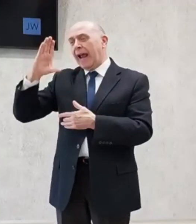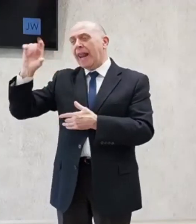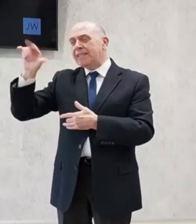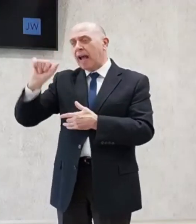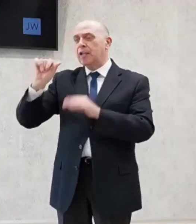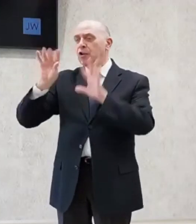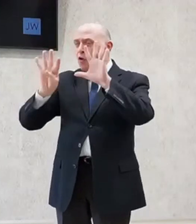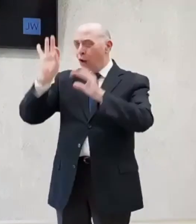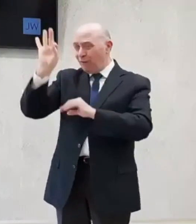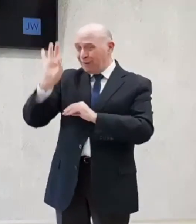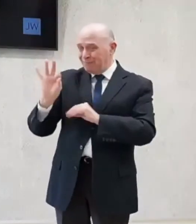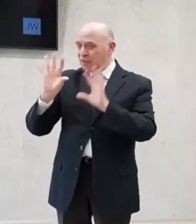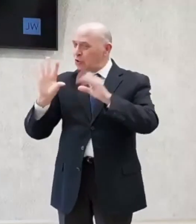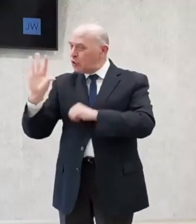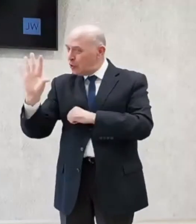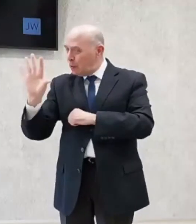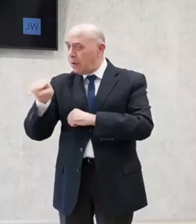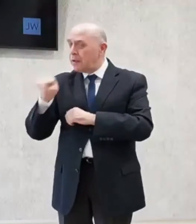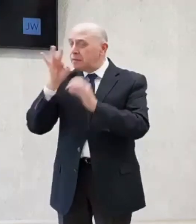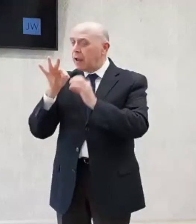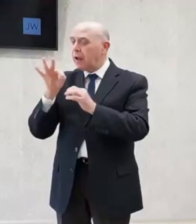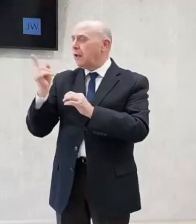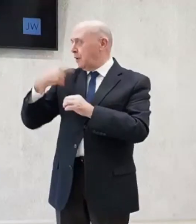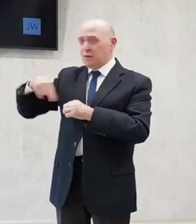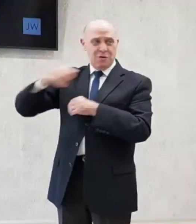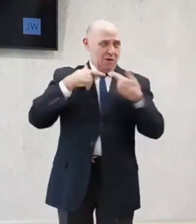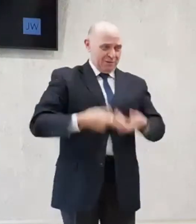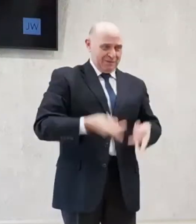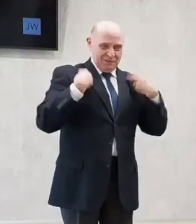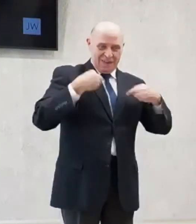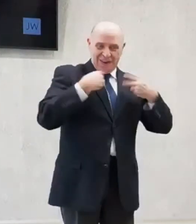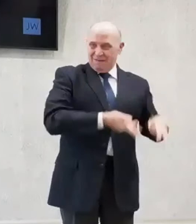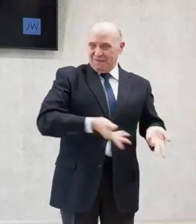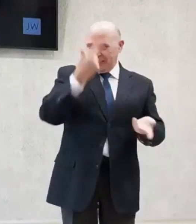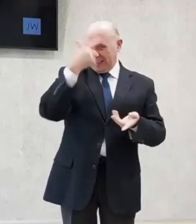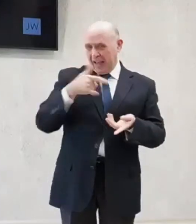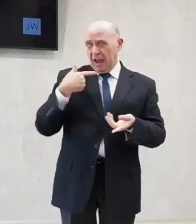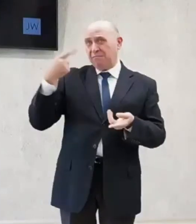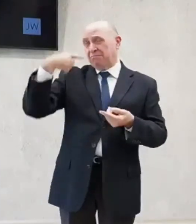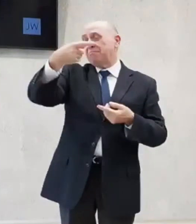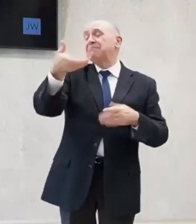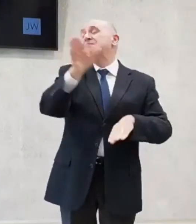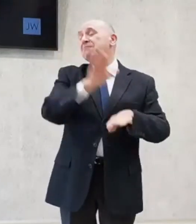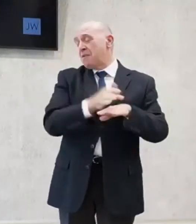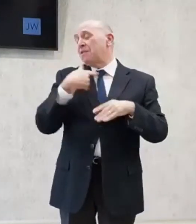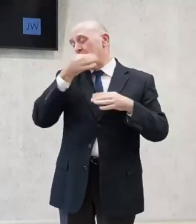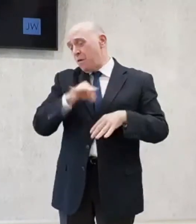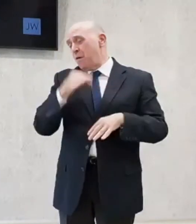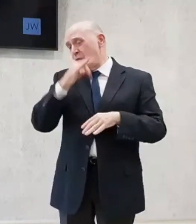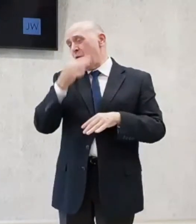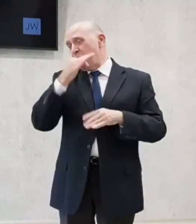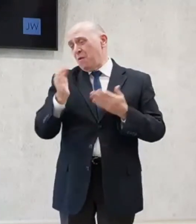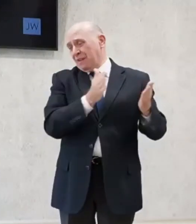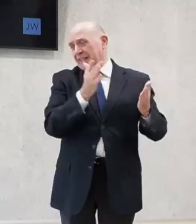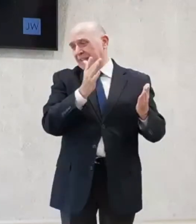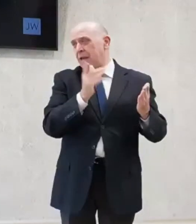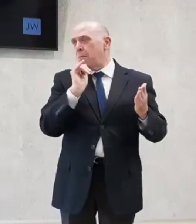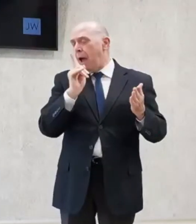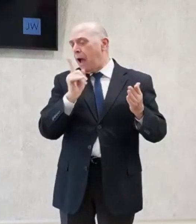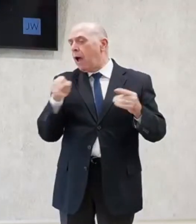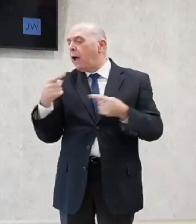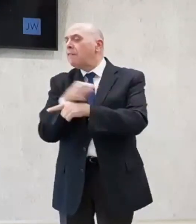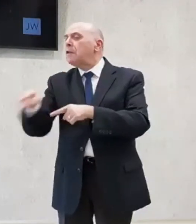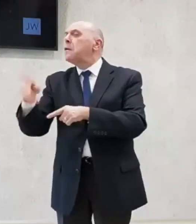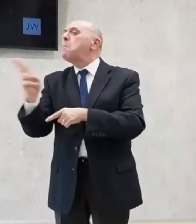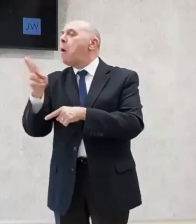dove viene detto che i vivi Sono consapevoli che moriranno ma nell'altra parte del versetto dice ma i morti